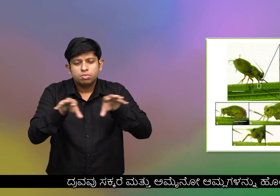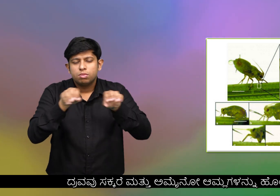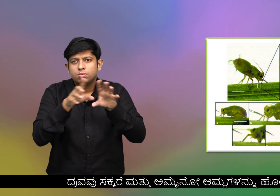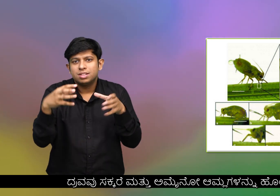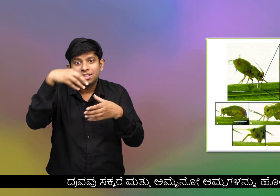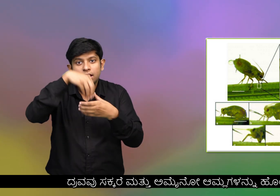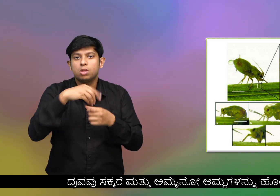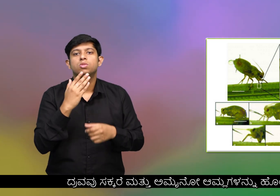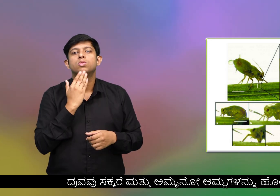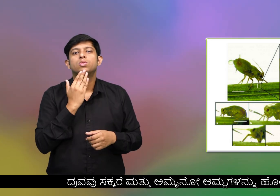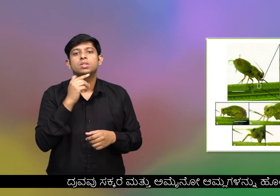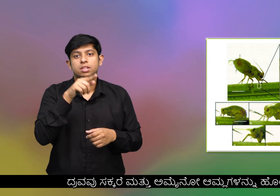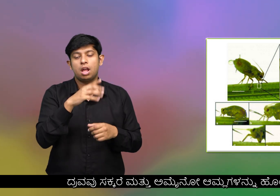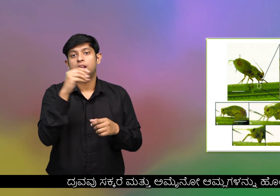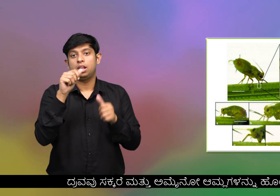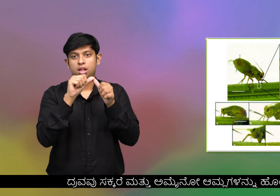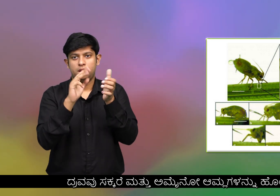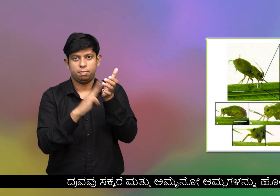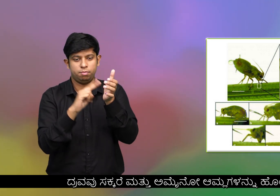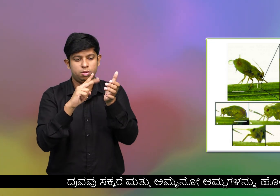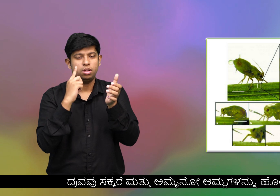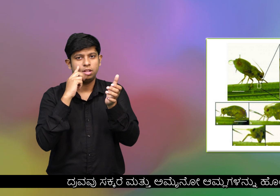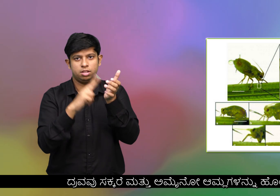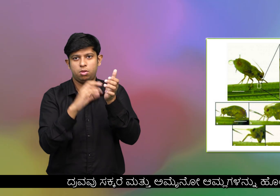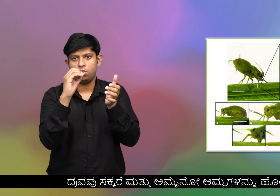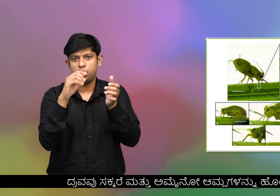ದ್ರವವು ಸಕ್ಕರೆ ಮತ್ತು ಅಮೈನೋ ಆಮ್ಲಗಳನ್ನು ಹೊಂದಿರುತ್ತದೆ.